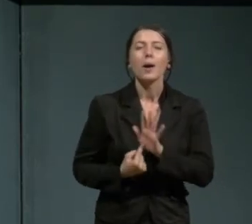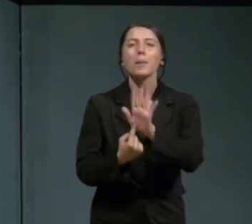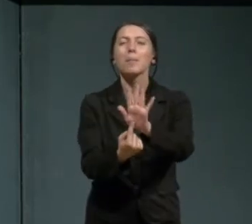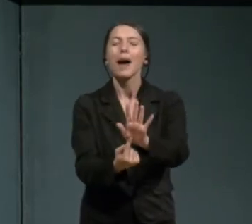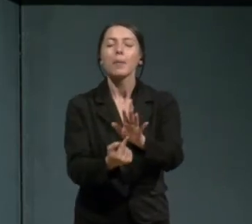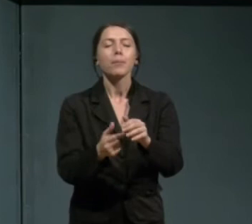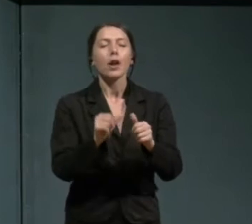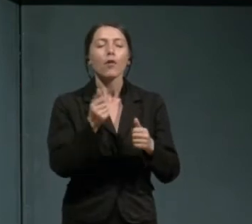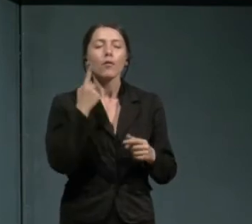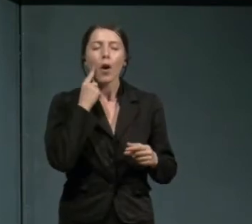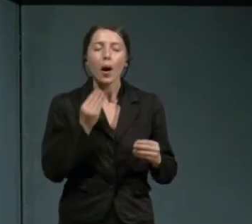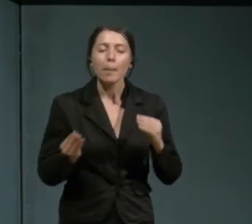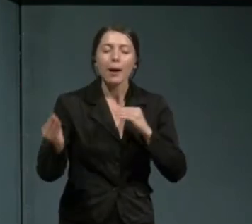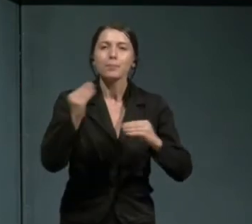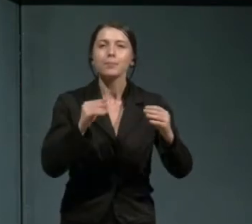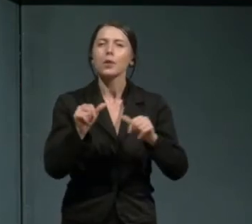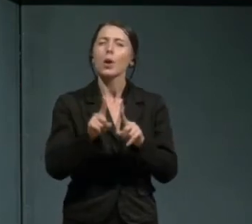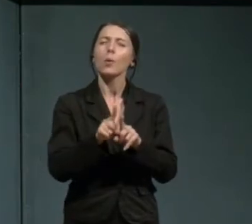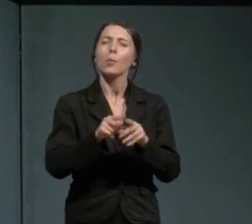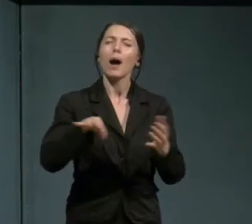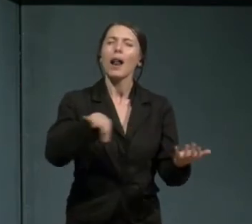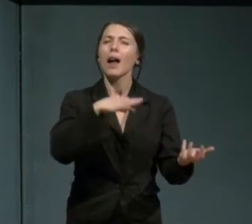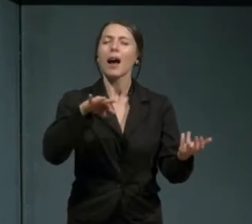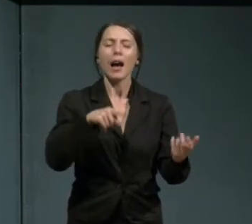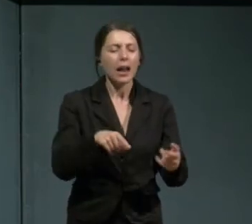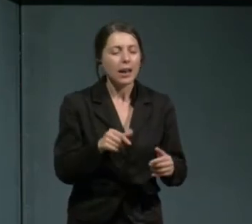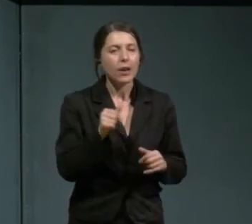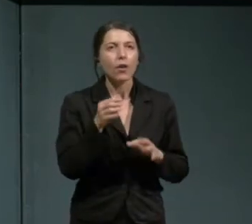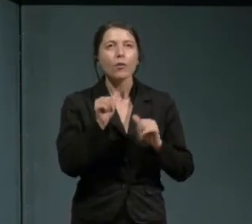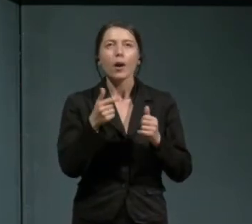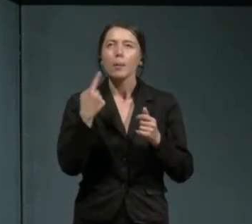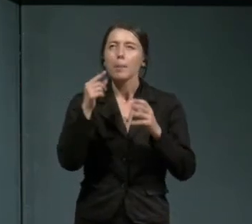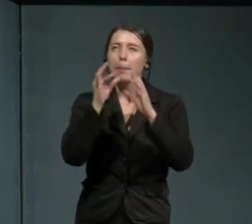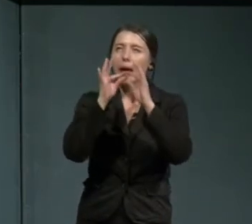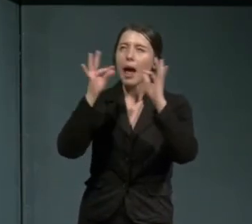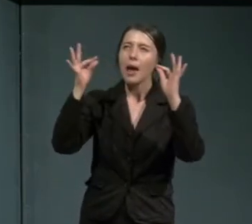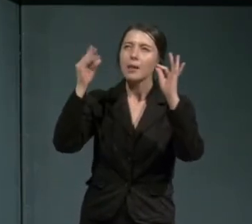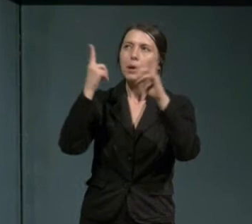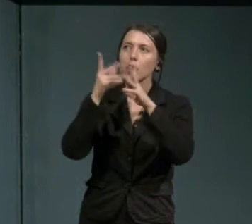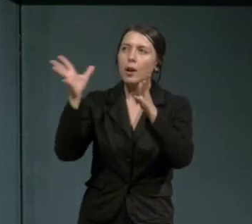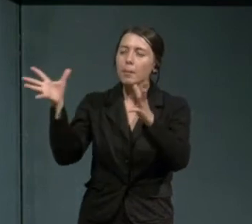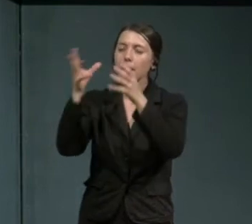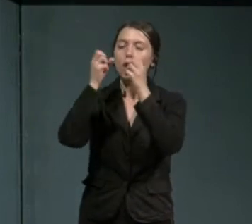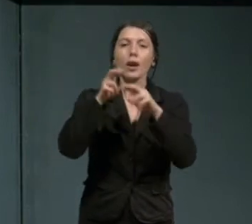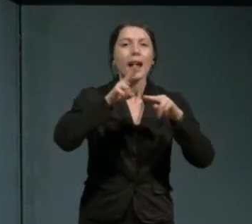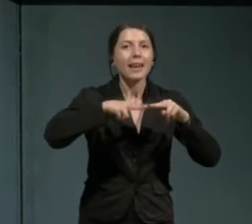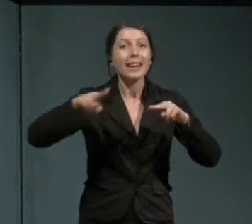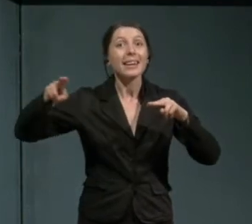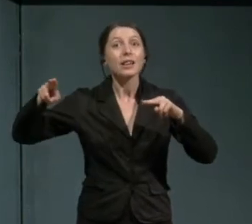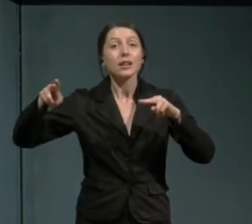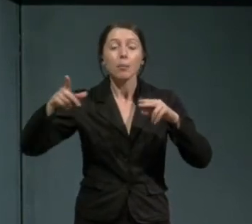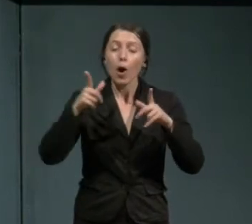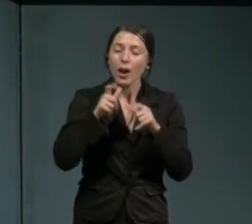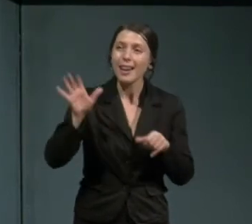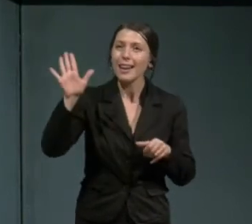una forma di composizione bisogna catturare delle espressioni bisogna catturare un ritmo di